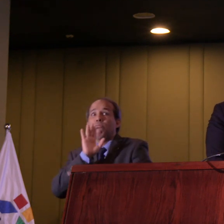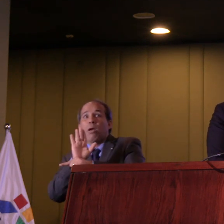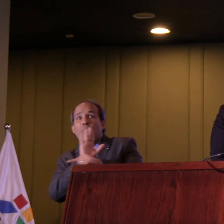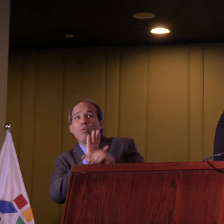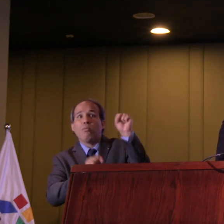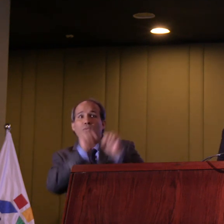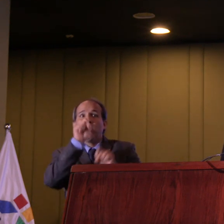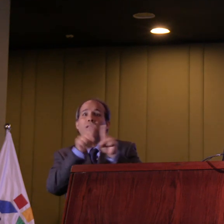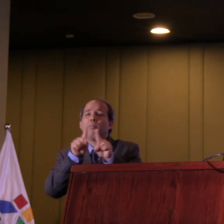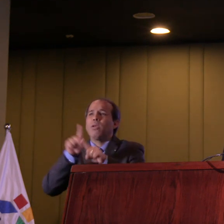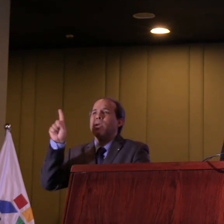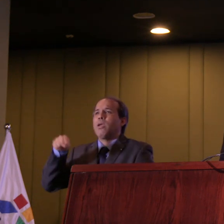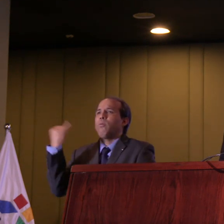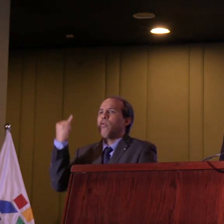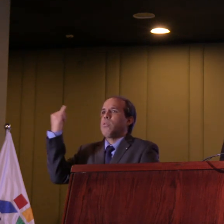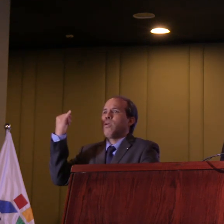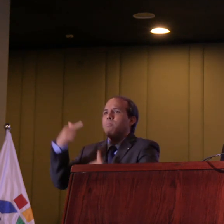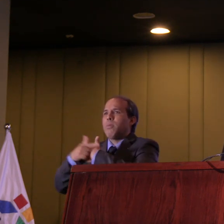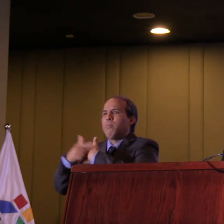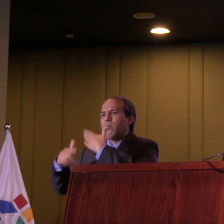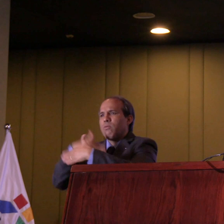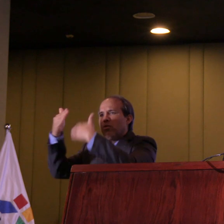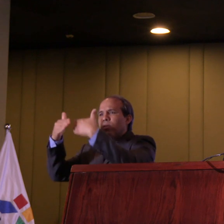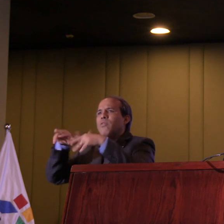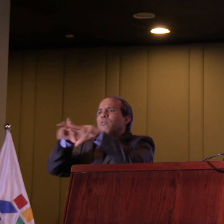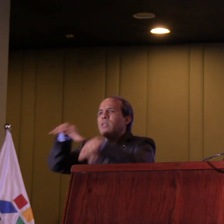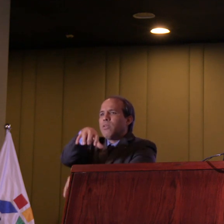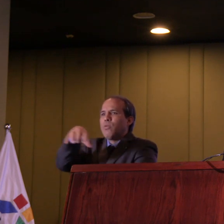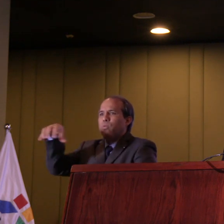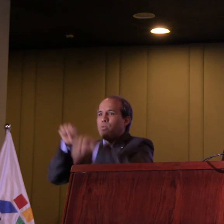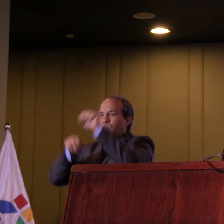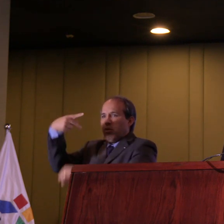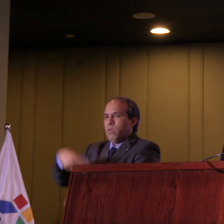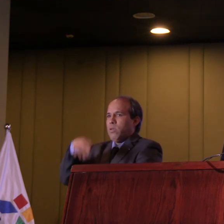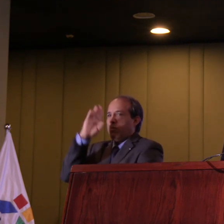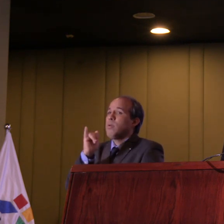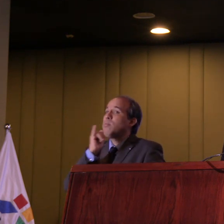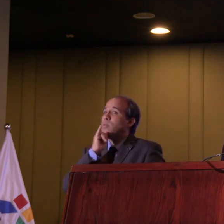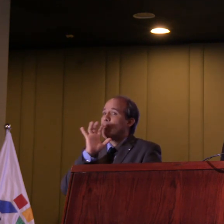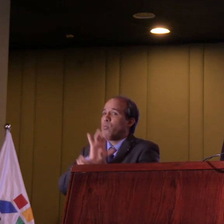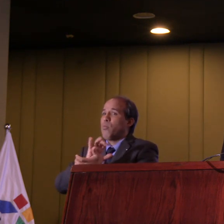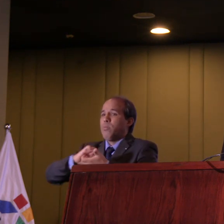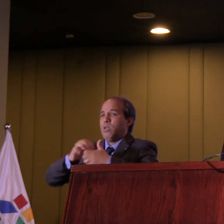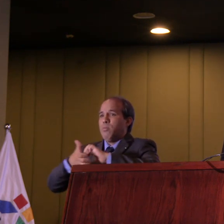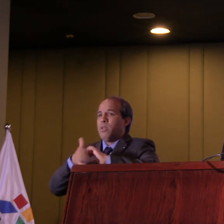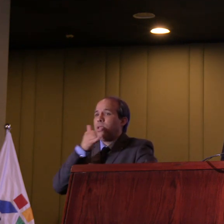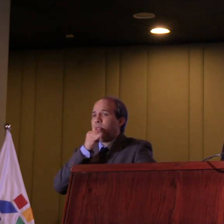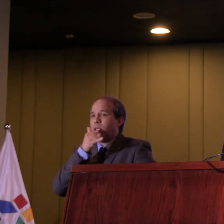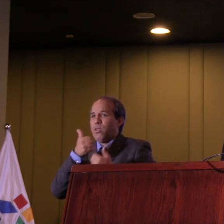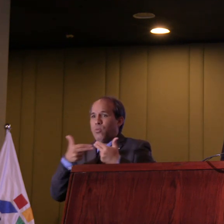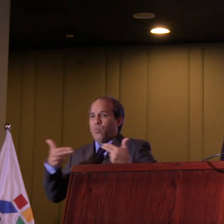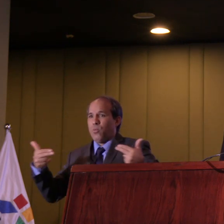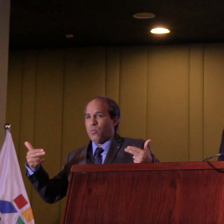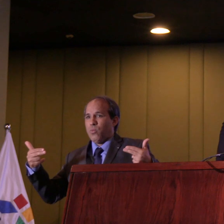importante vetor de desenvolvimento de avançados setores industriais no Brasil, como de equipamentos elétricos e turbinas